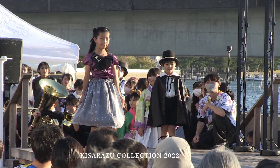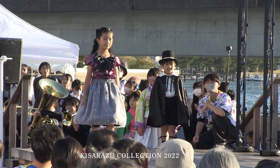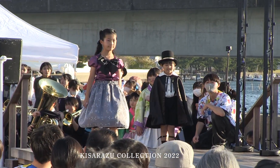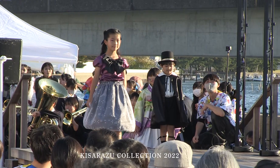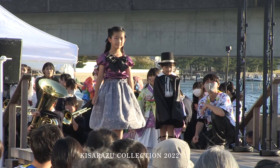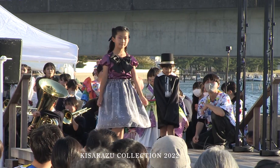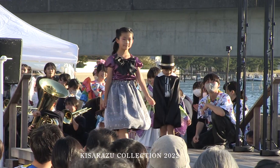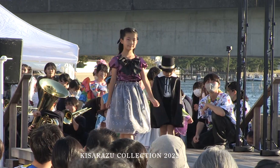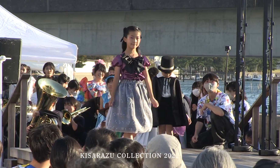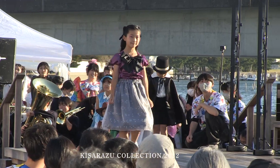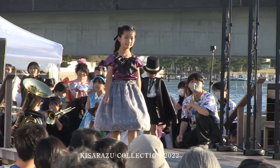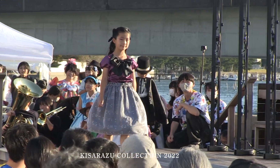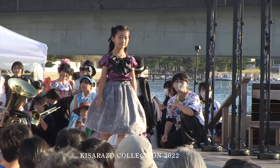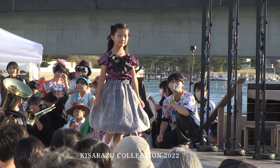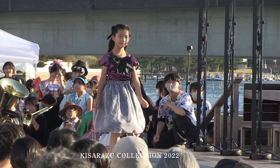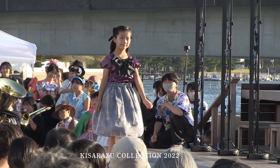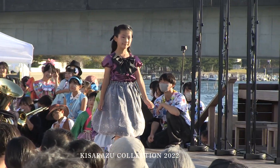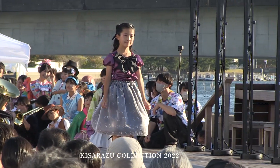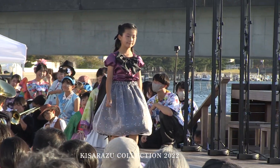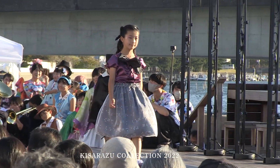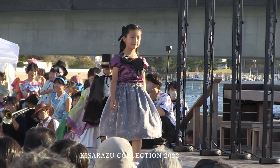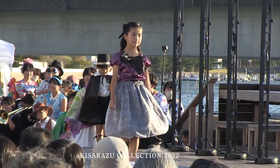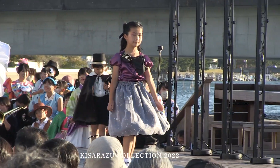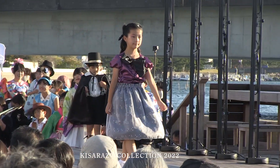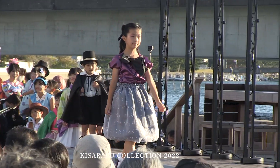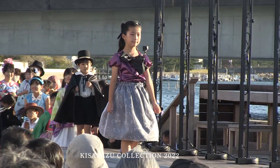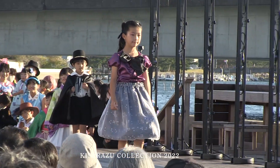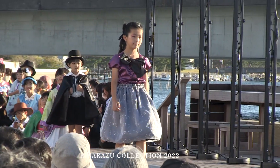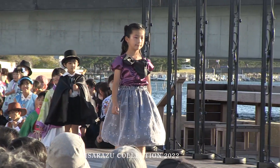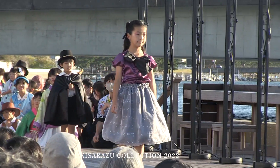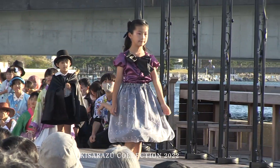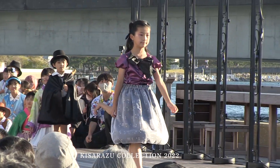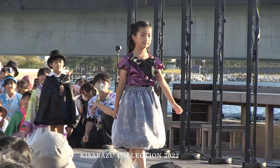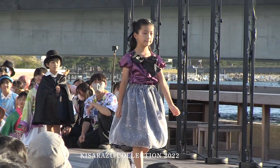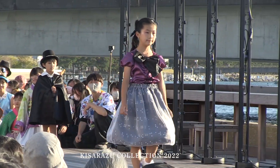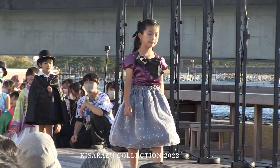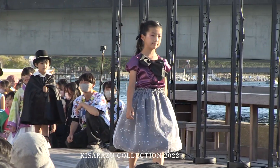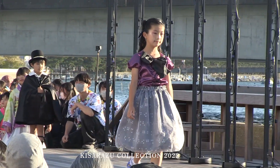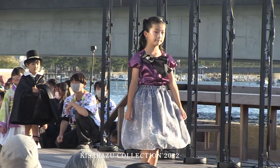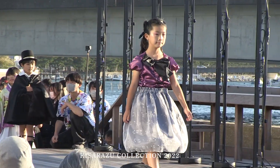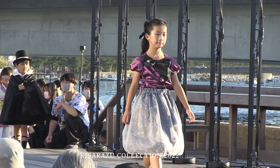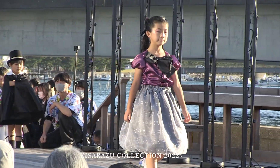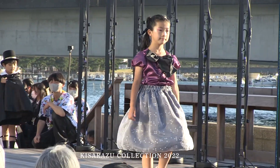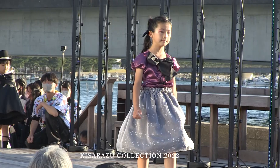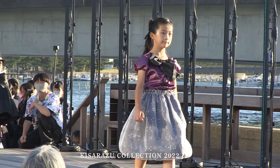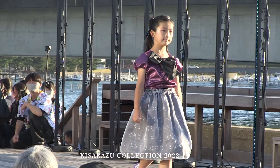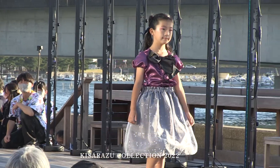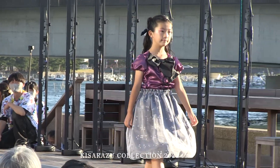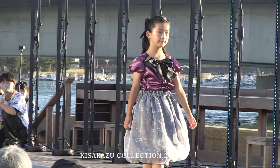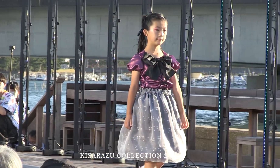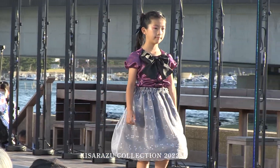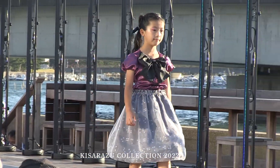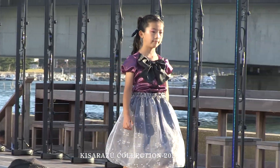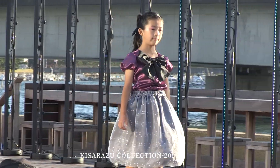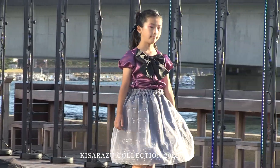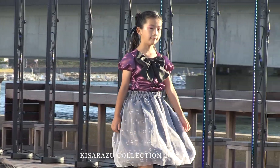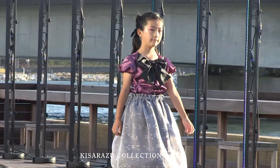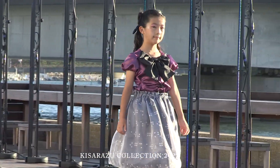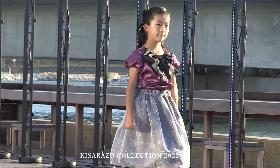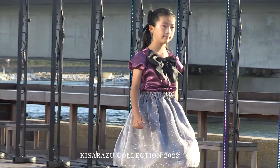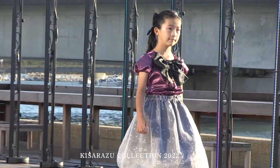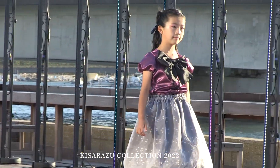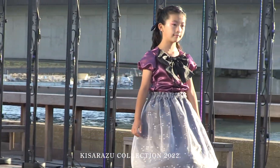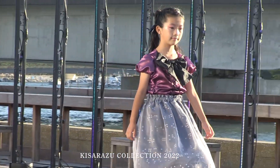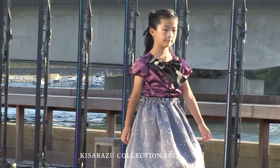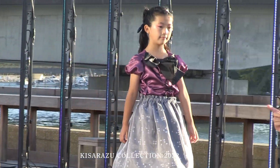感、スカートの水玉模様です。スカートの水玉模様は普通の水玉模様ではなく、天母